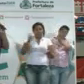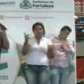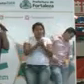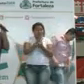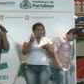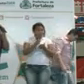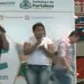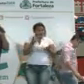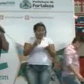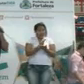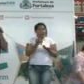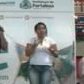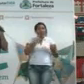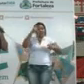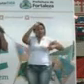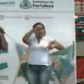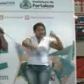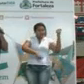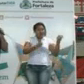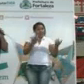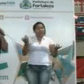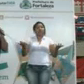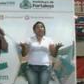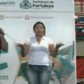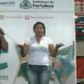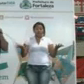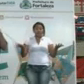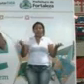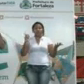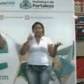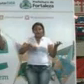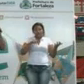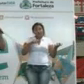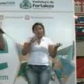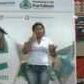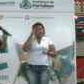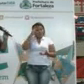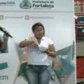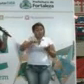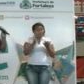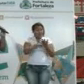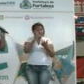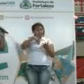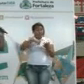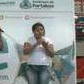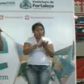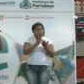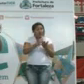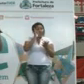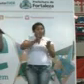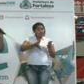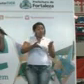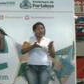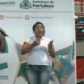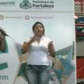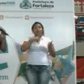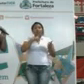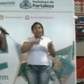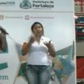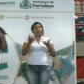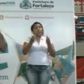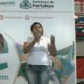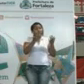que ela quer é transar com a afilhada. Você não leu o Cortiço? Você não leu, realmente você tem, digamos assim, muita coisa para